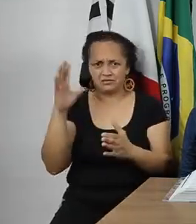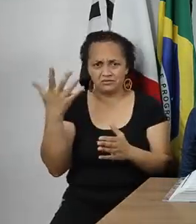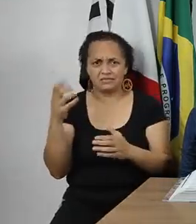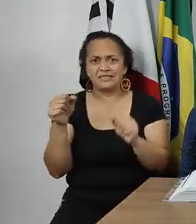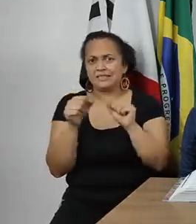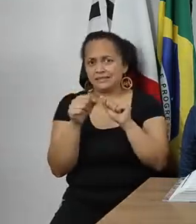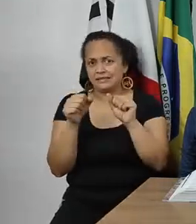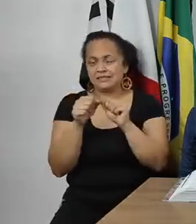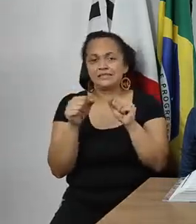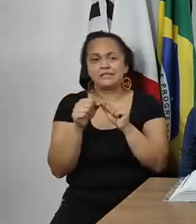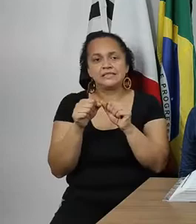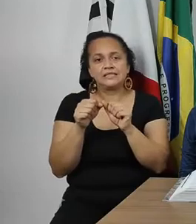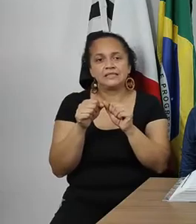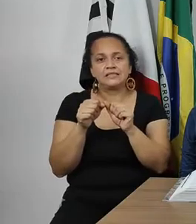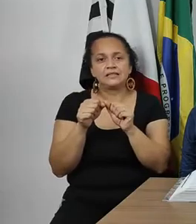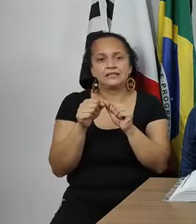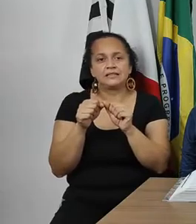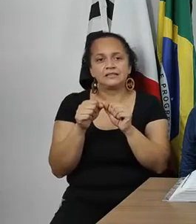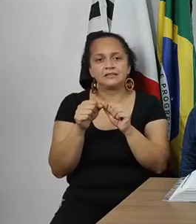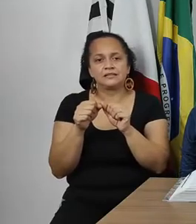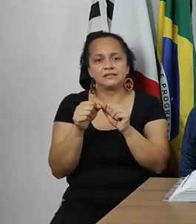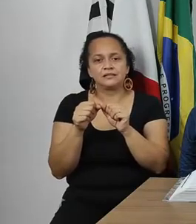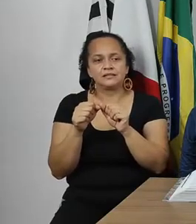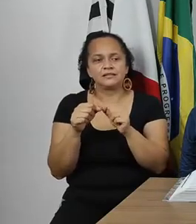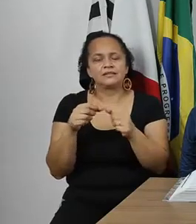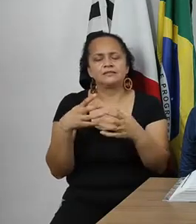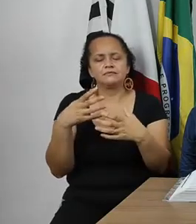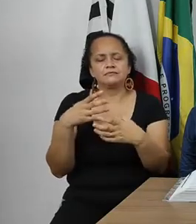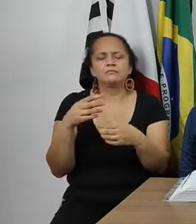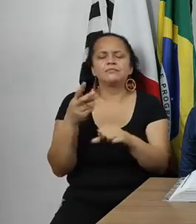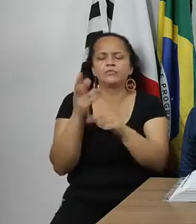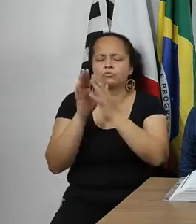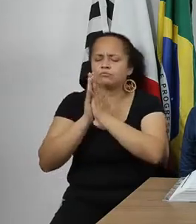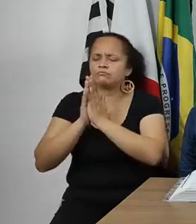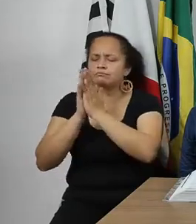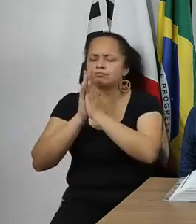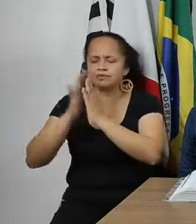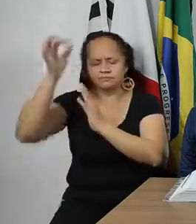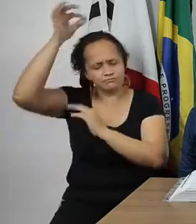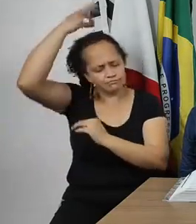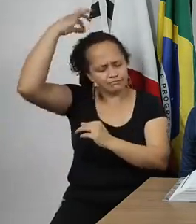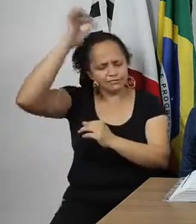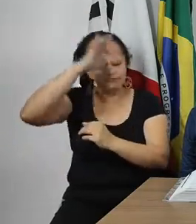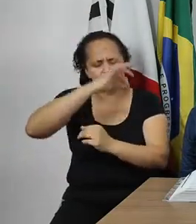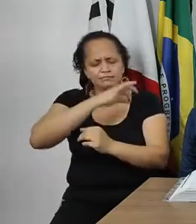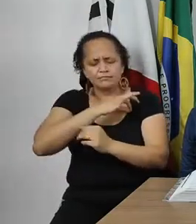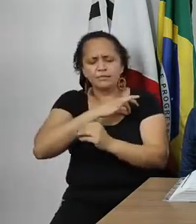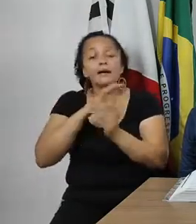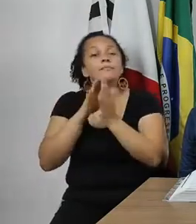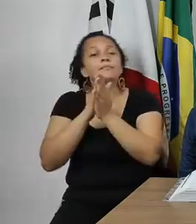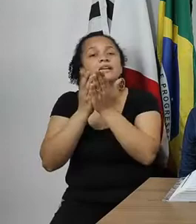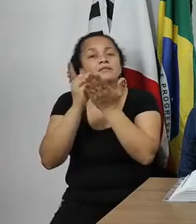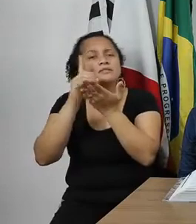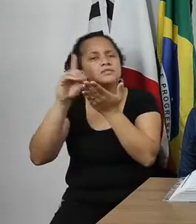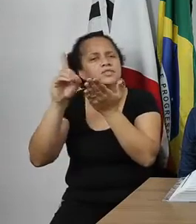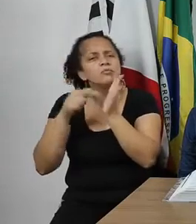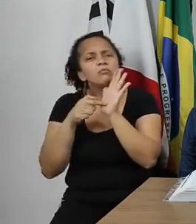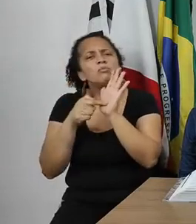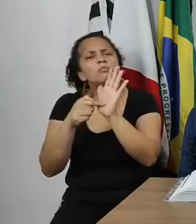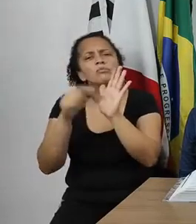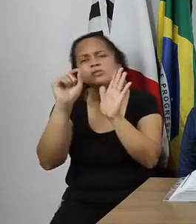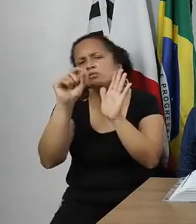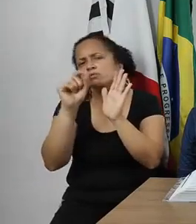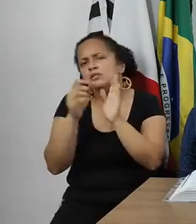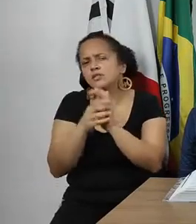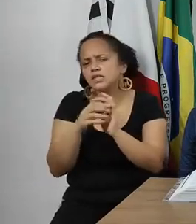fazer é buscar no Espírito Santo, buscar na palavra de Deus o que a palavra diz a respeito dessa